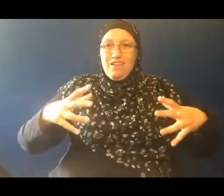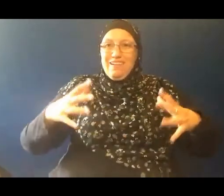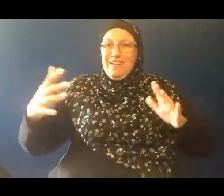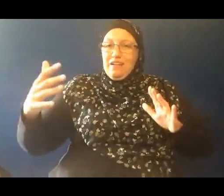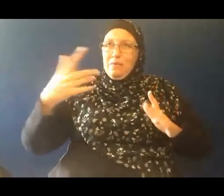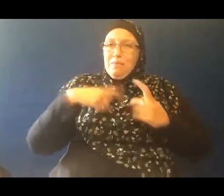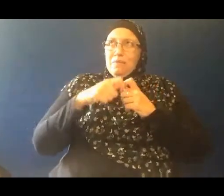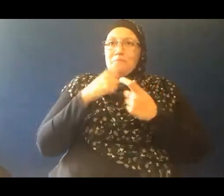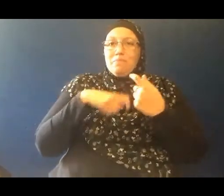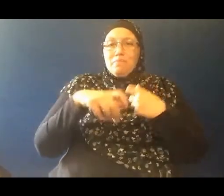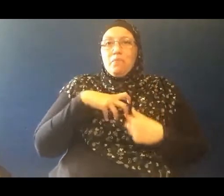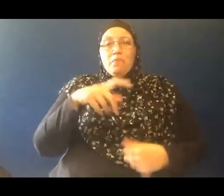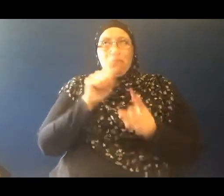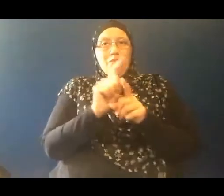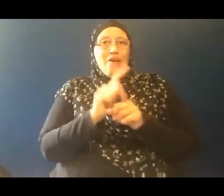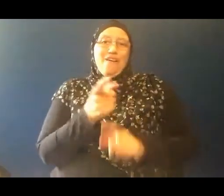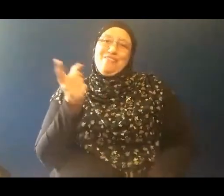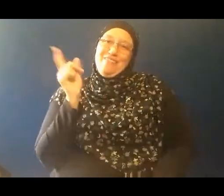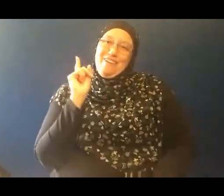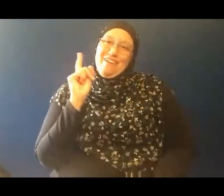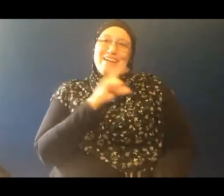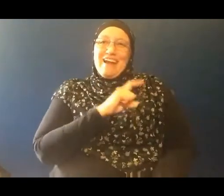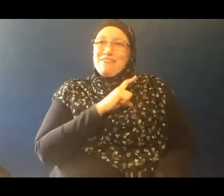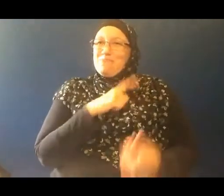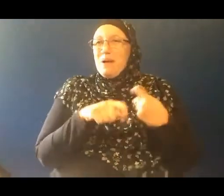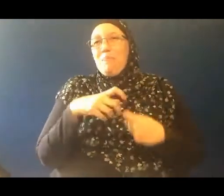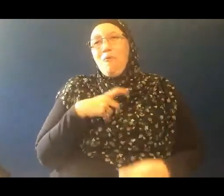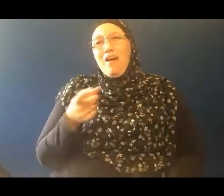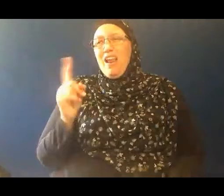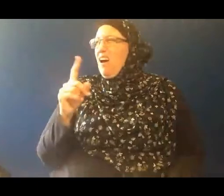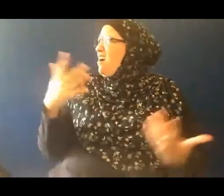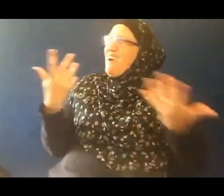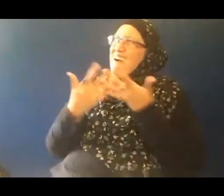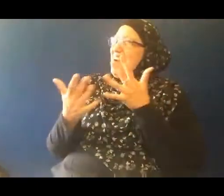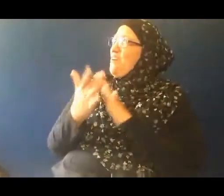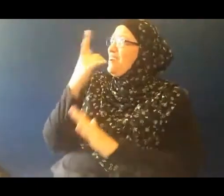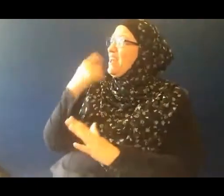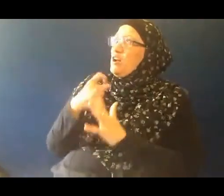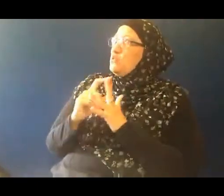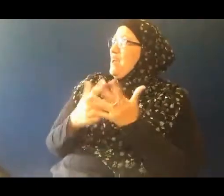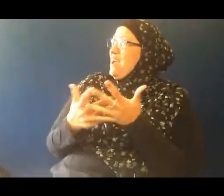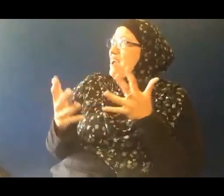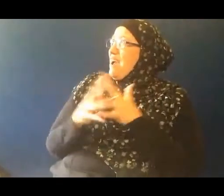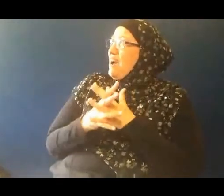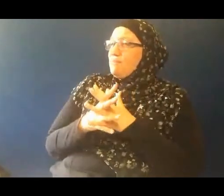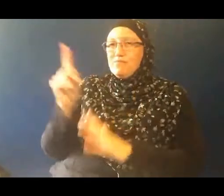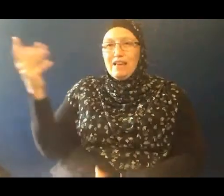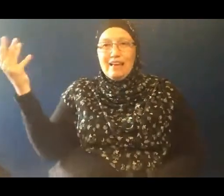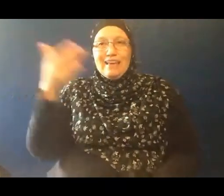me. How can I do that, God? God says, وَاسْتَعِينُوا بِالصَّبْرِ وَالصَّلَاةِ. I have given you